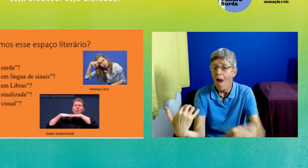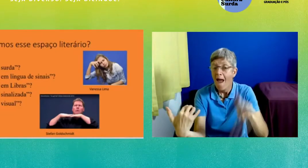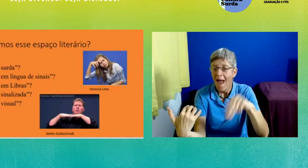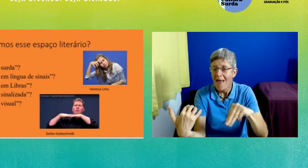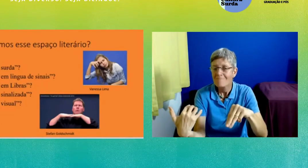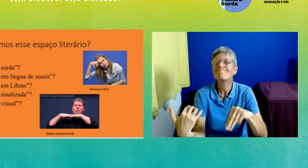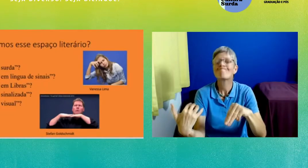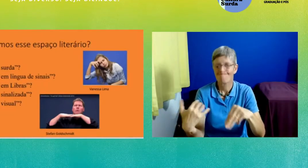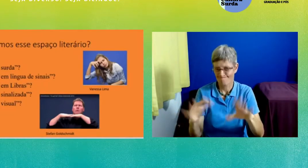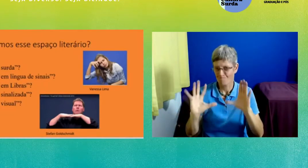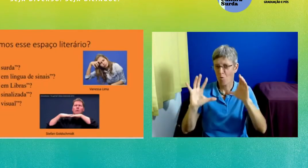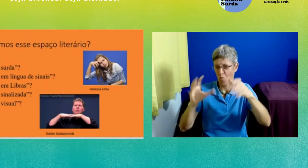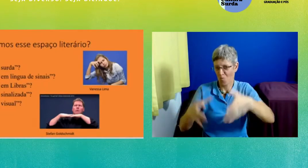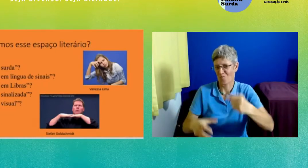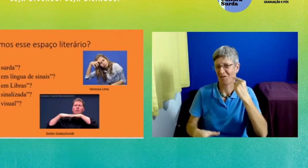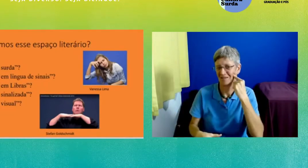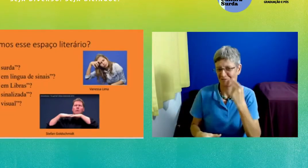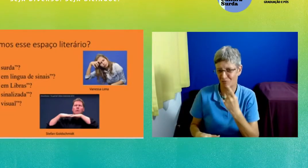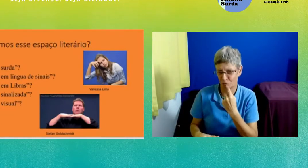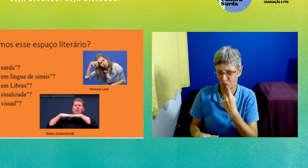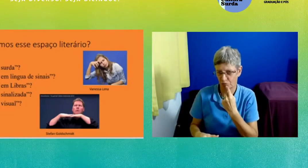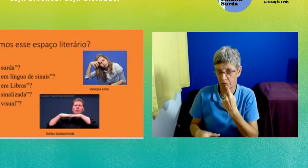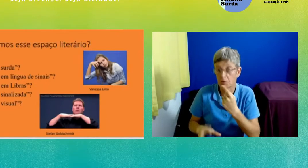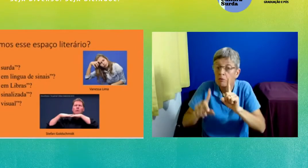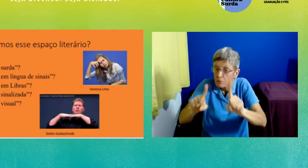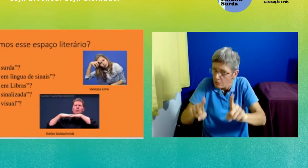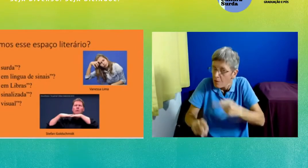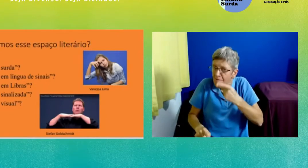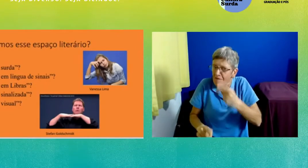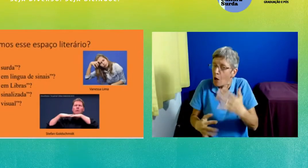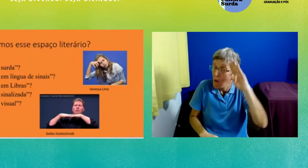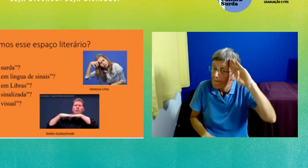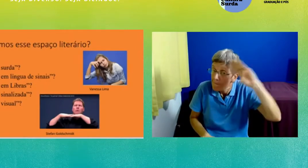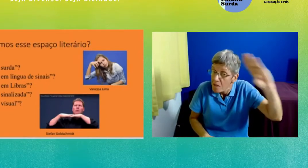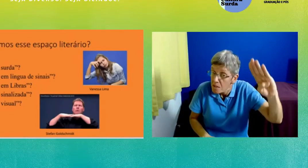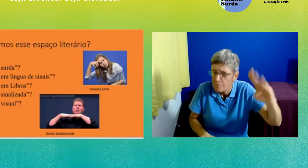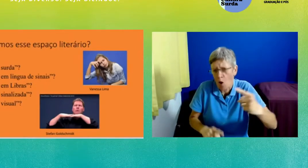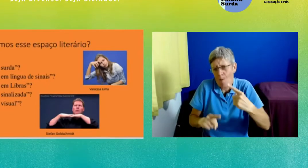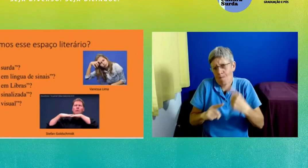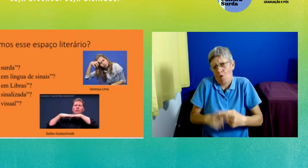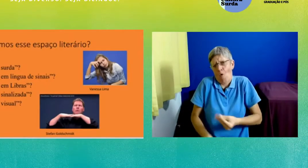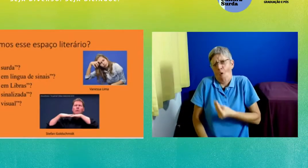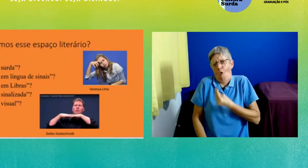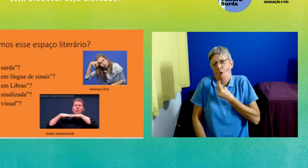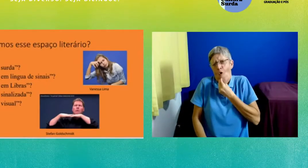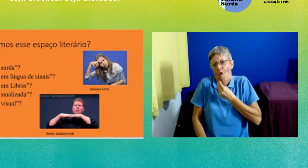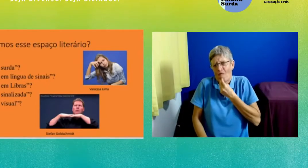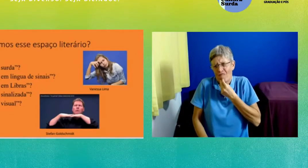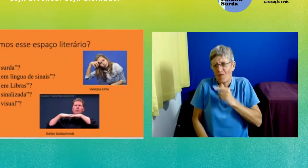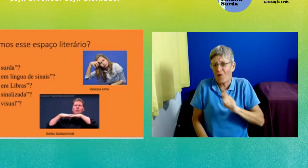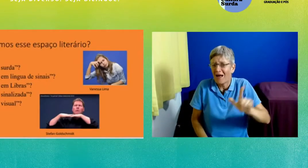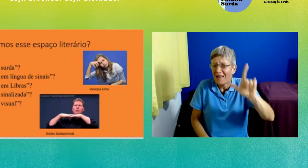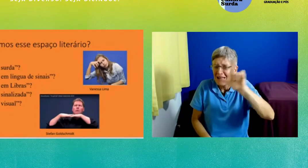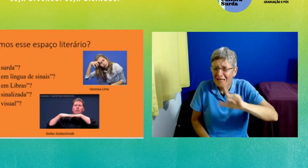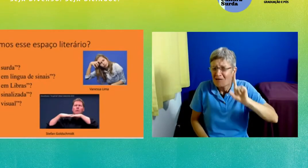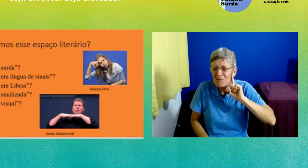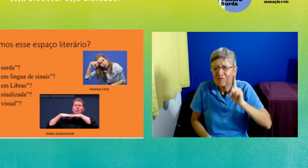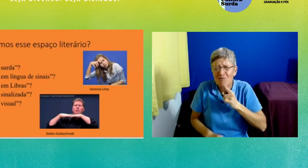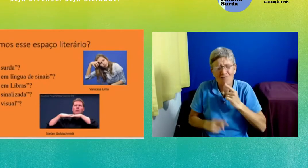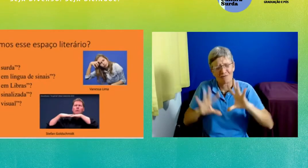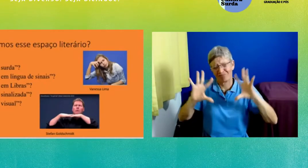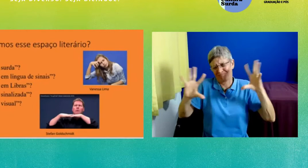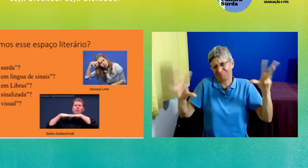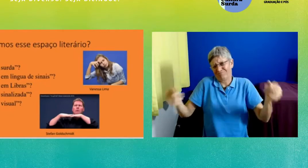Principalmente para o público que ele quer atingir, o público surdo que ele quer. Porque